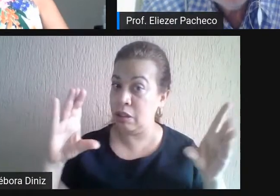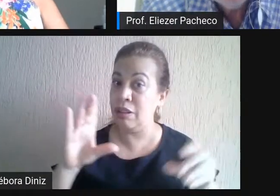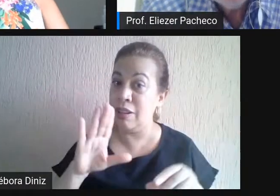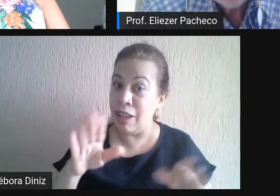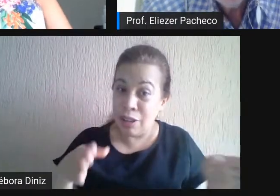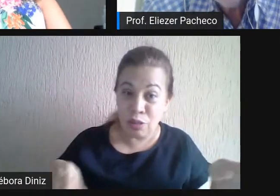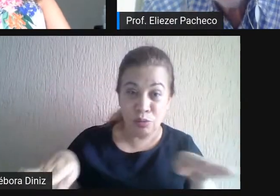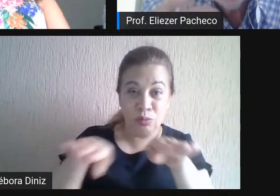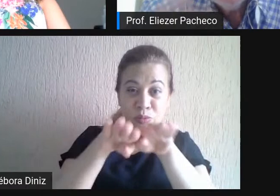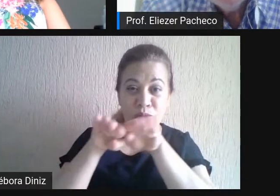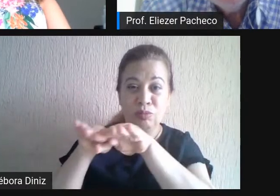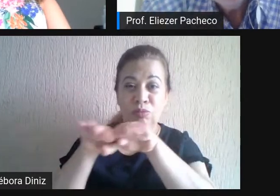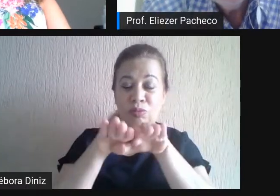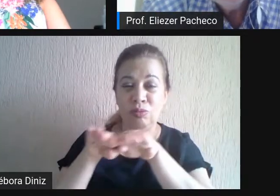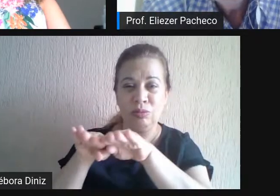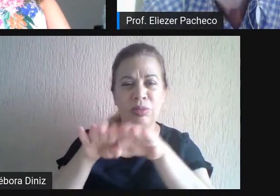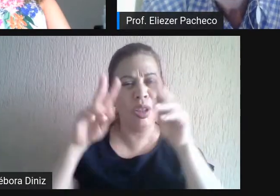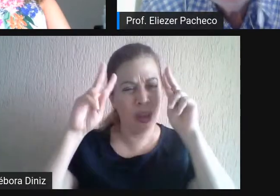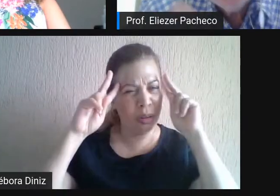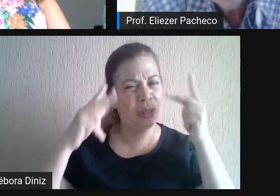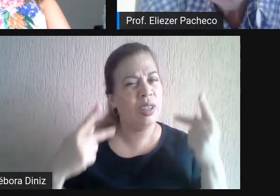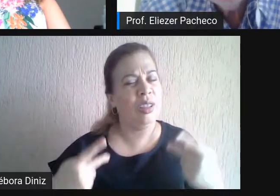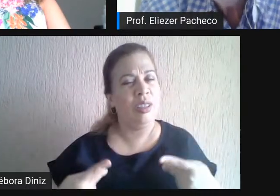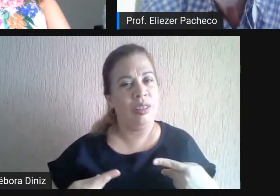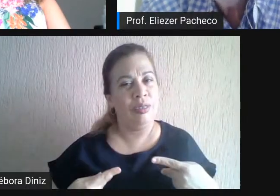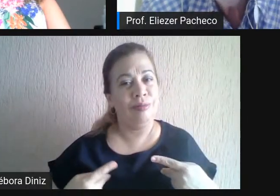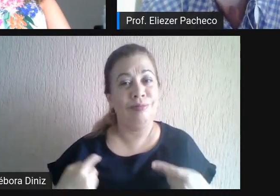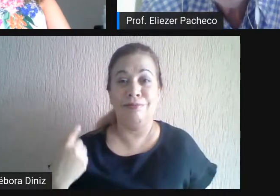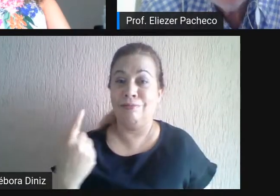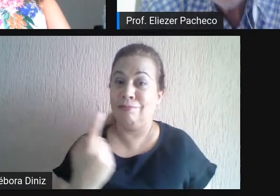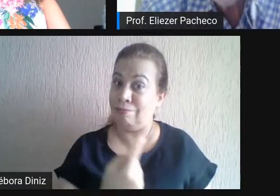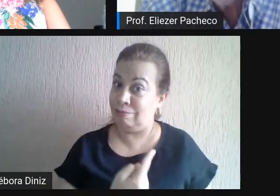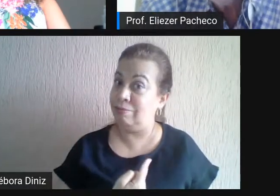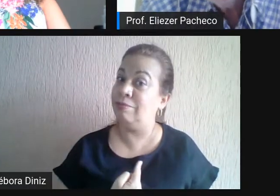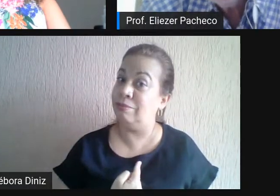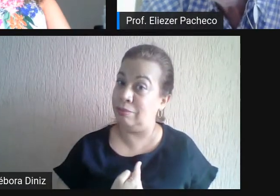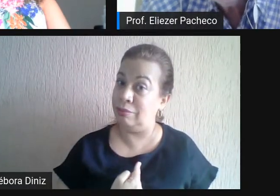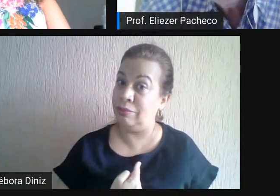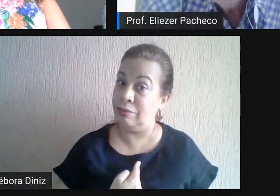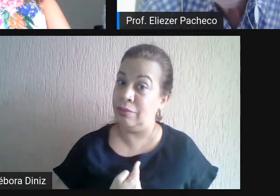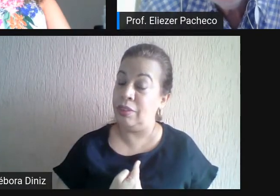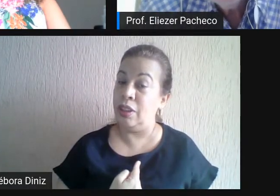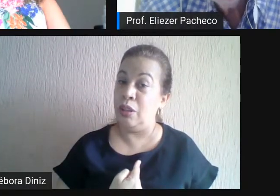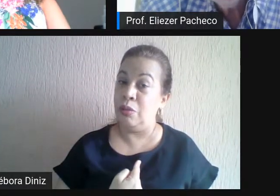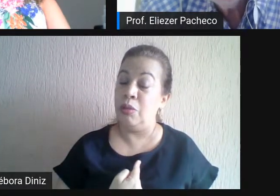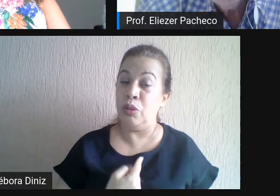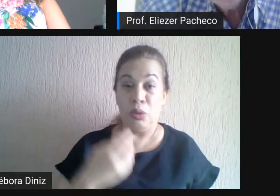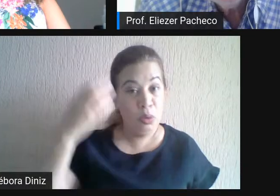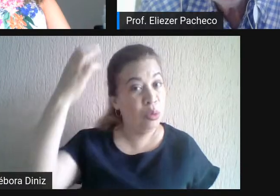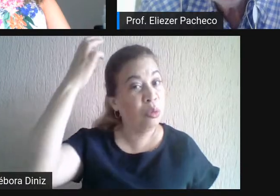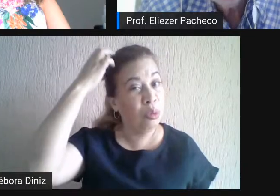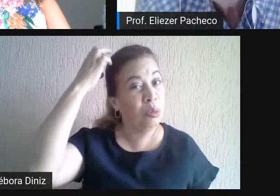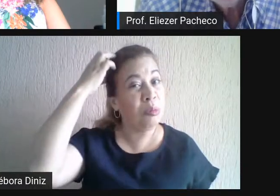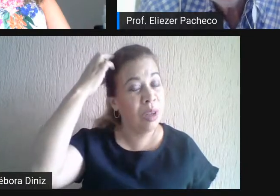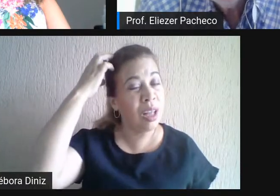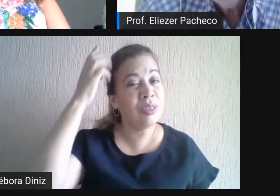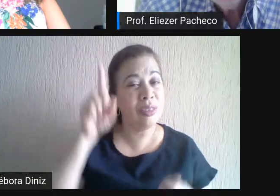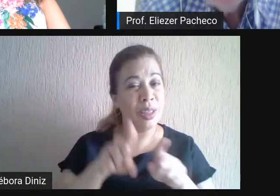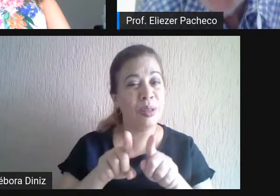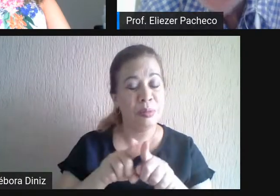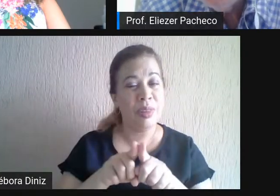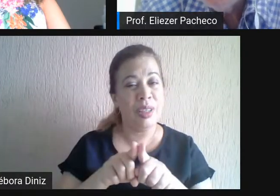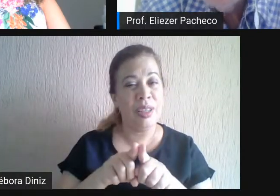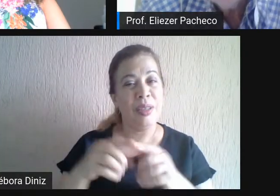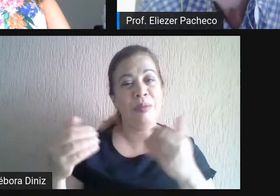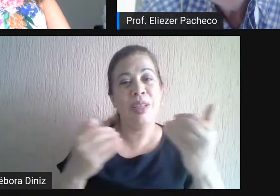igual, mais humanista, nós somos cúmplices desse tipo de sociedade